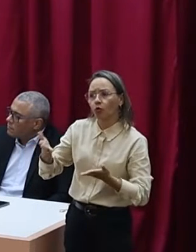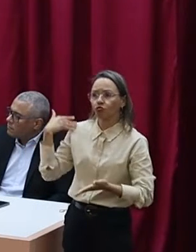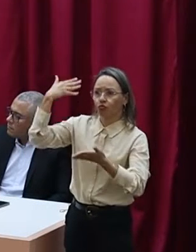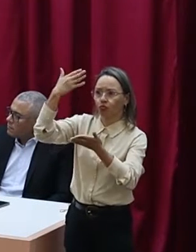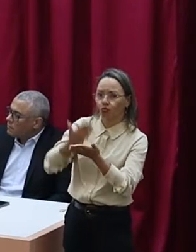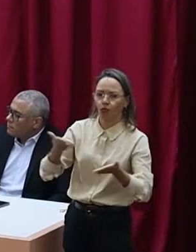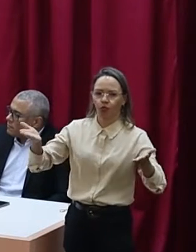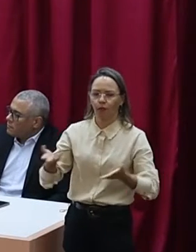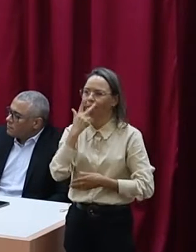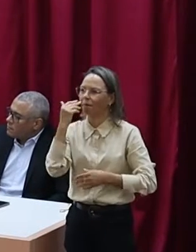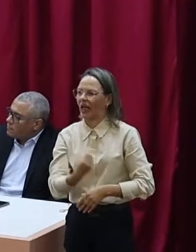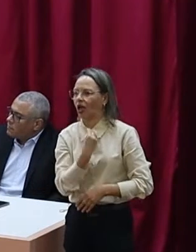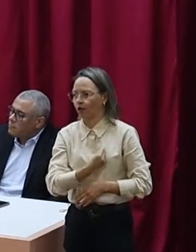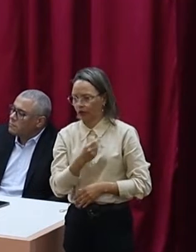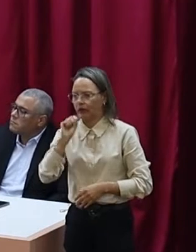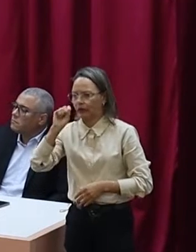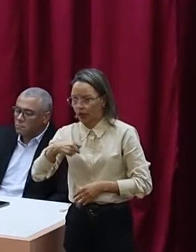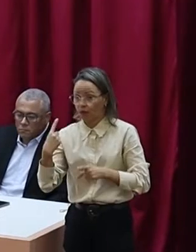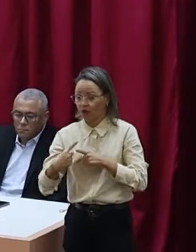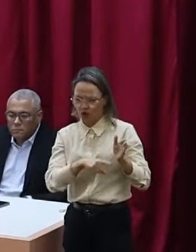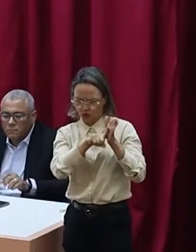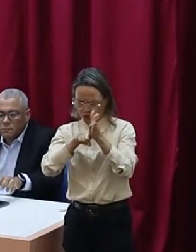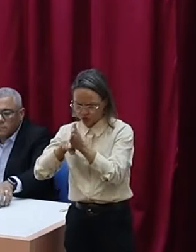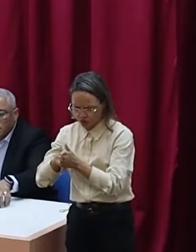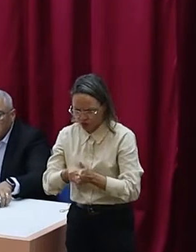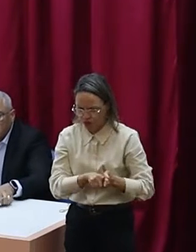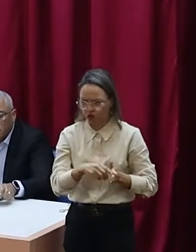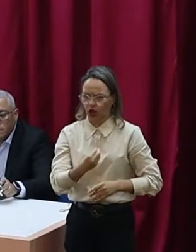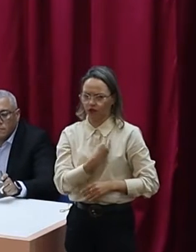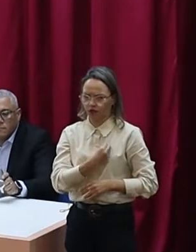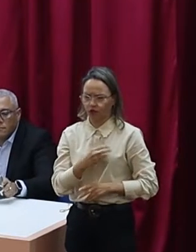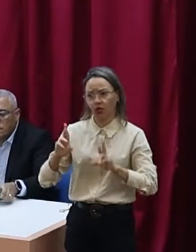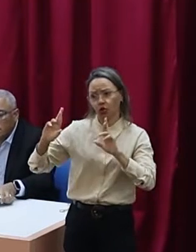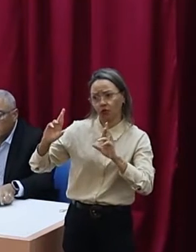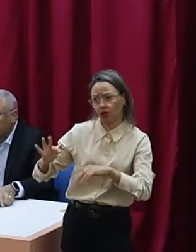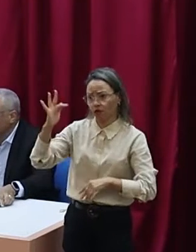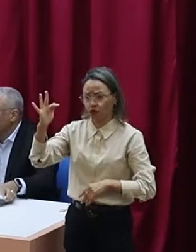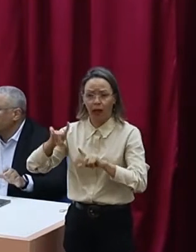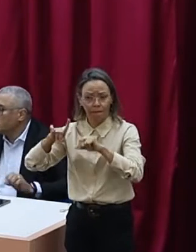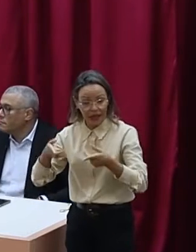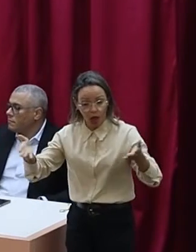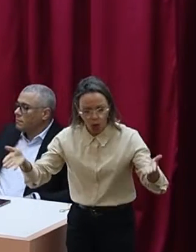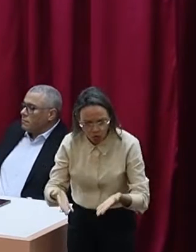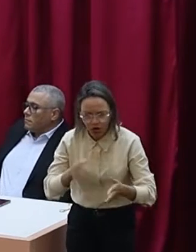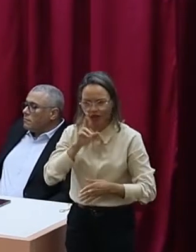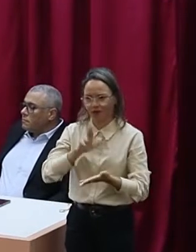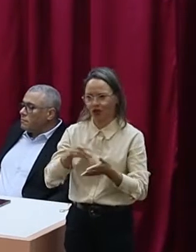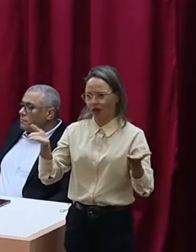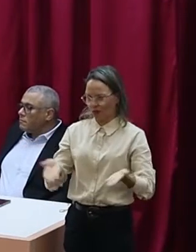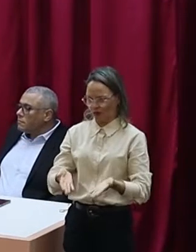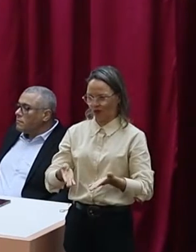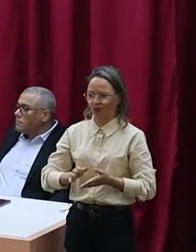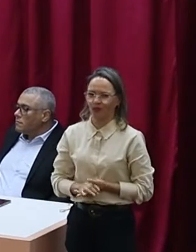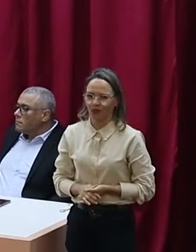E como eu falei, um estudo de caso que pensa a esperança não como algo que a gente espera para o futuro, mas algo que a gente realiza agora. Tá? Então,